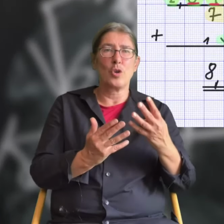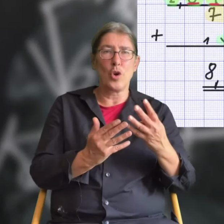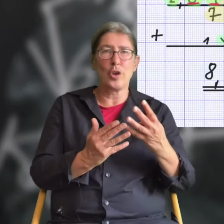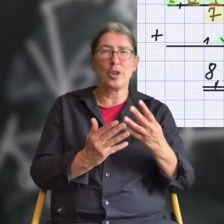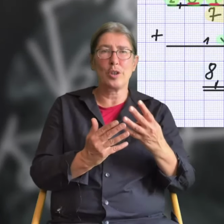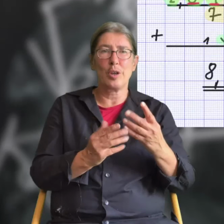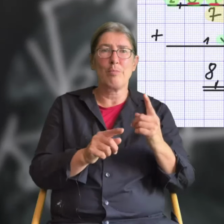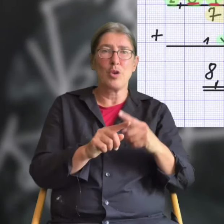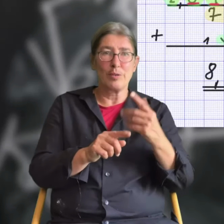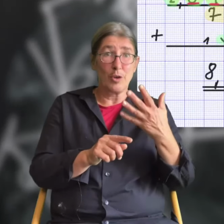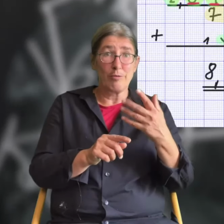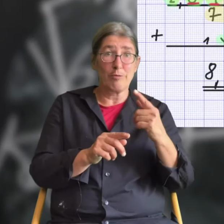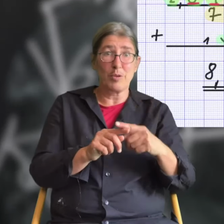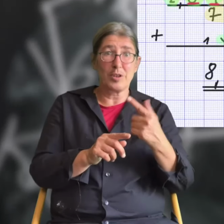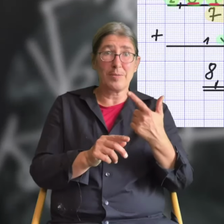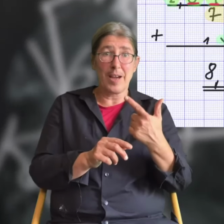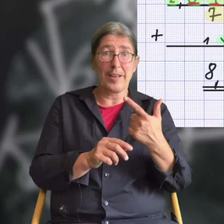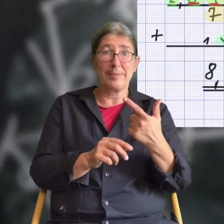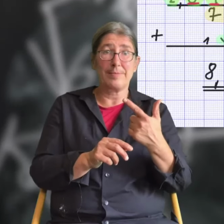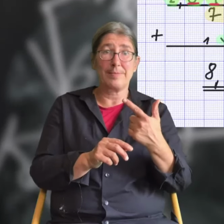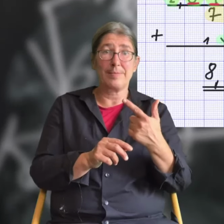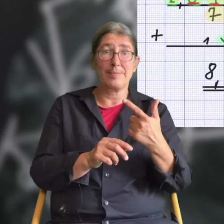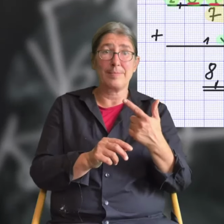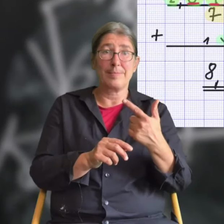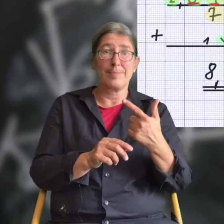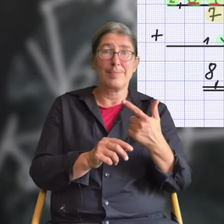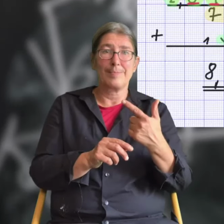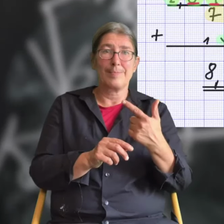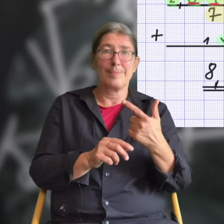und 9 plus 5 plus 2